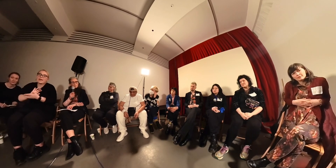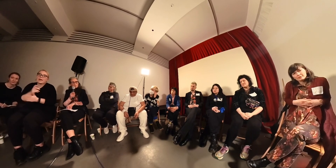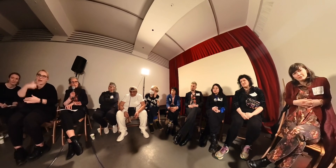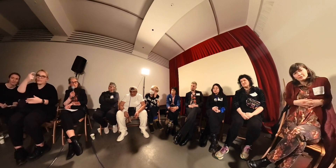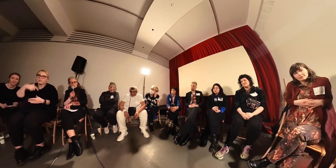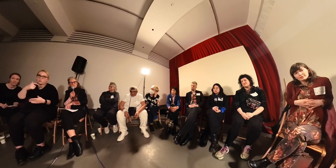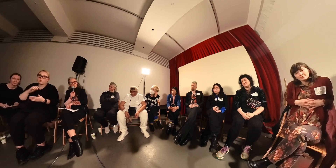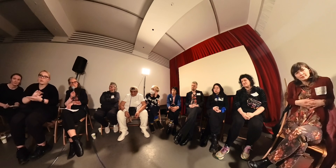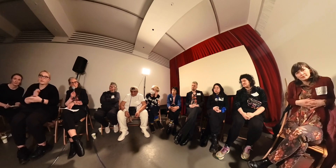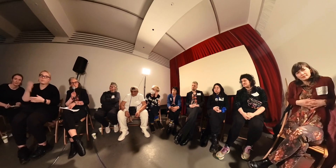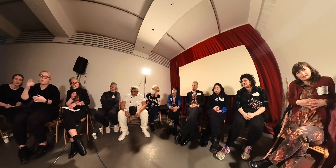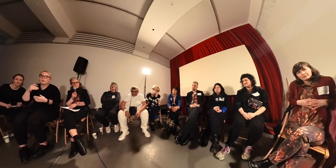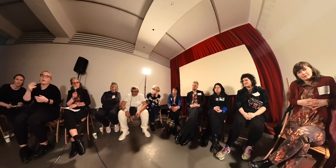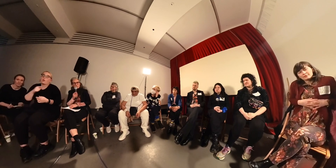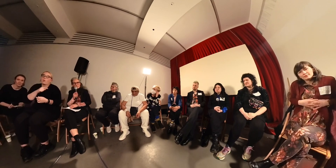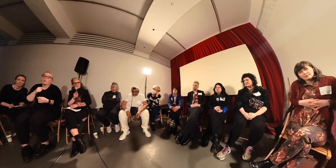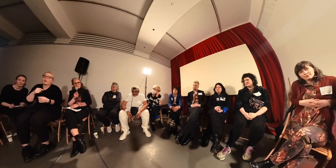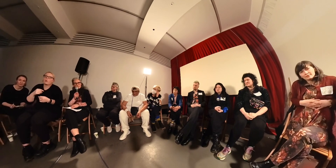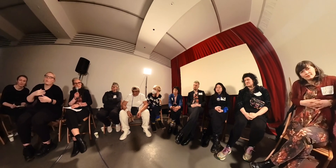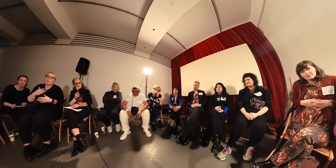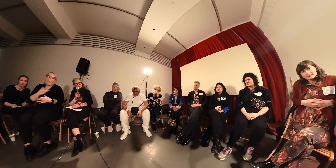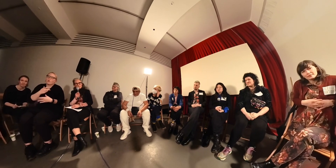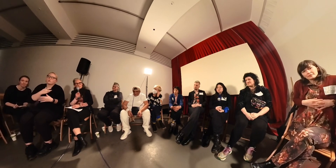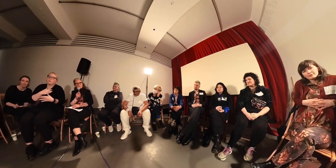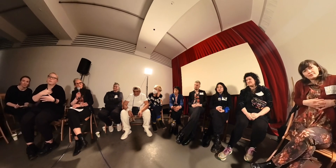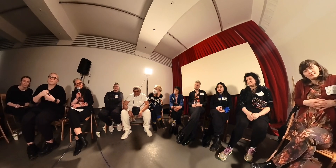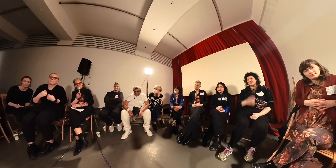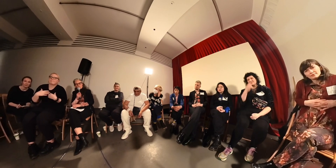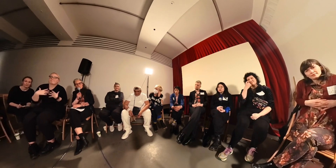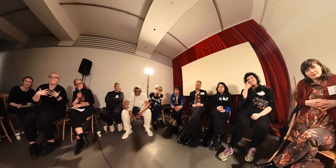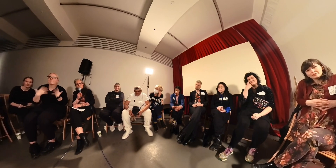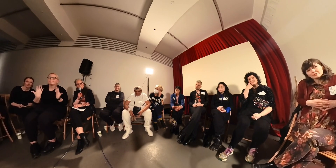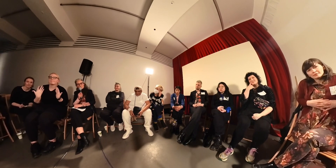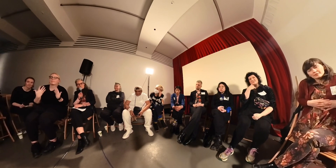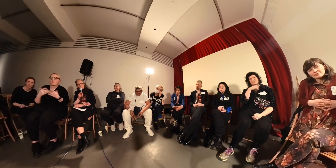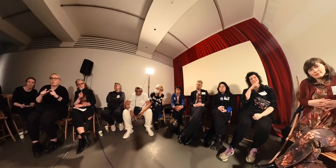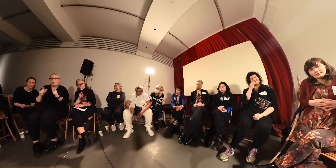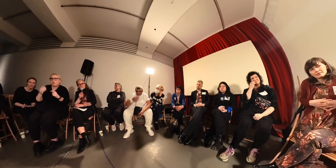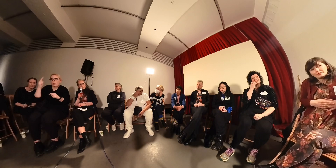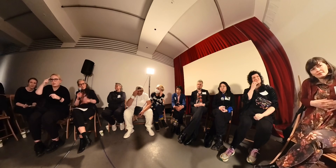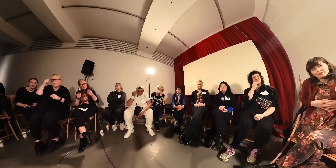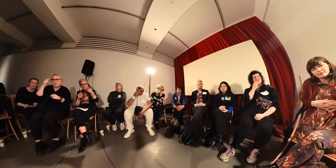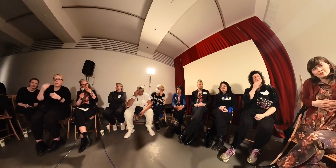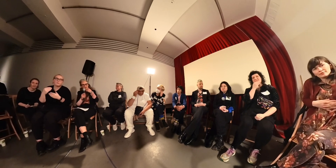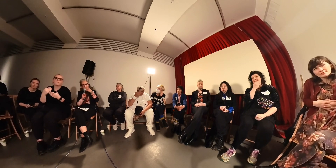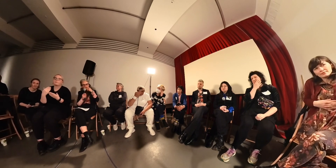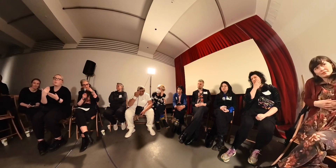něco trošku osobně to ve mně zarezonovalo. Právě jsem četla ten text, který byl